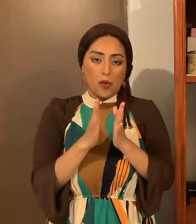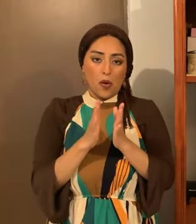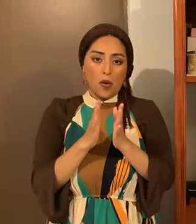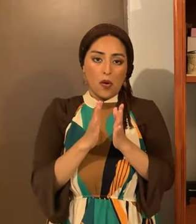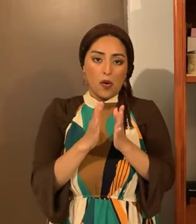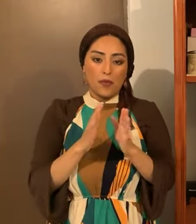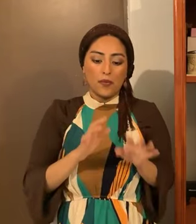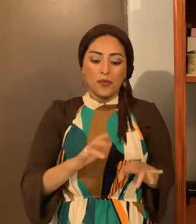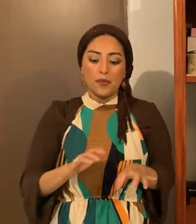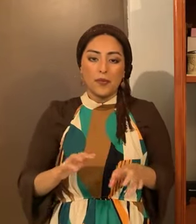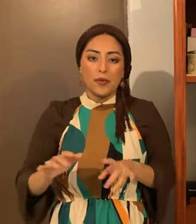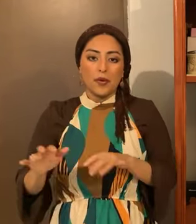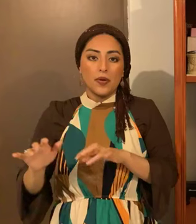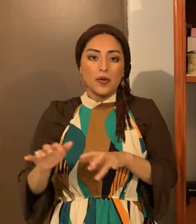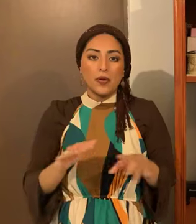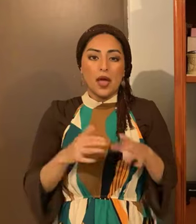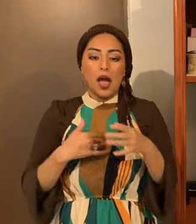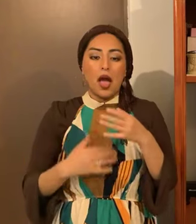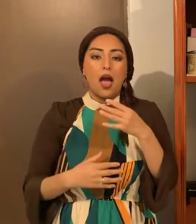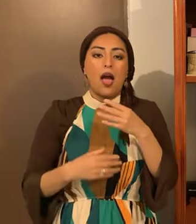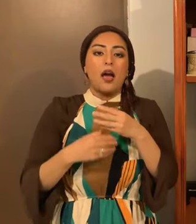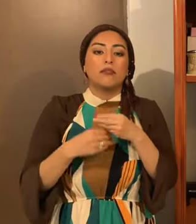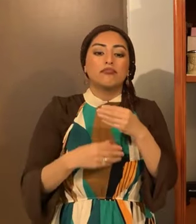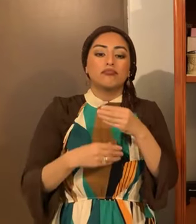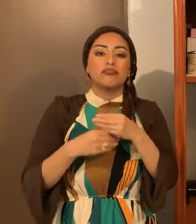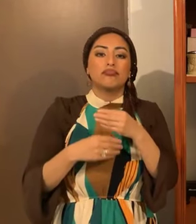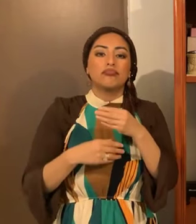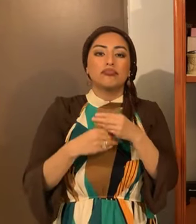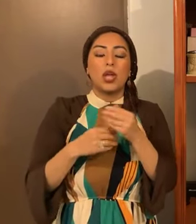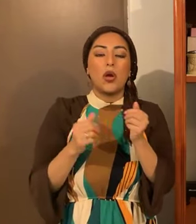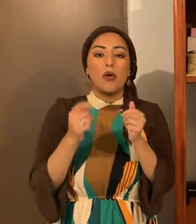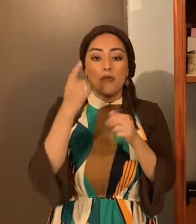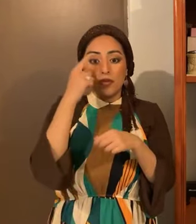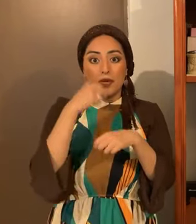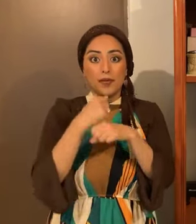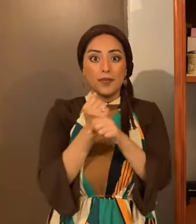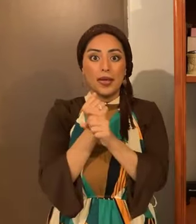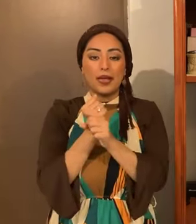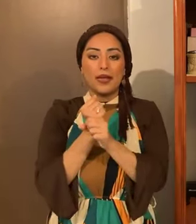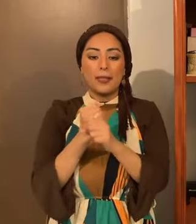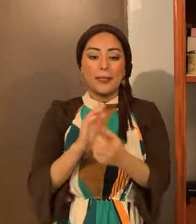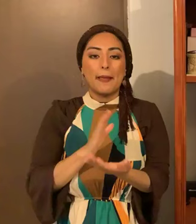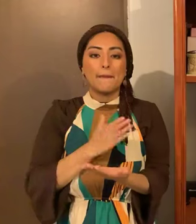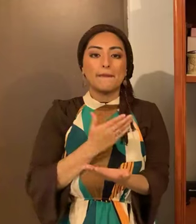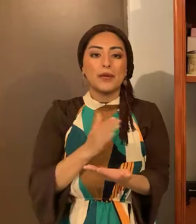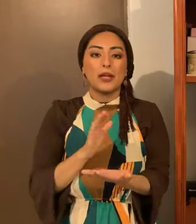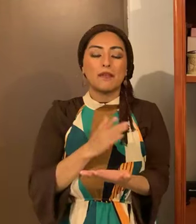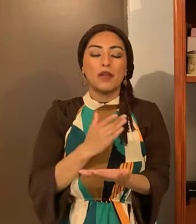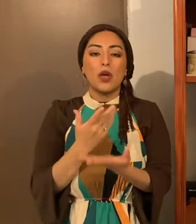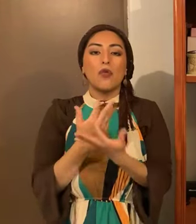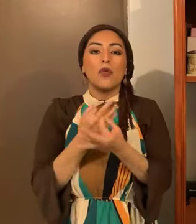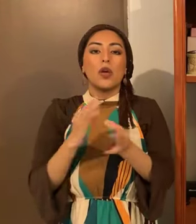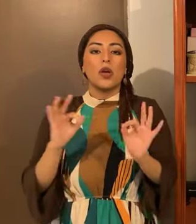pequeños adornitos entre nota y nota, y es ritmo, tempo libre,